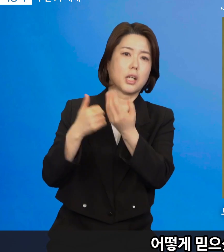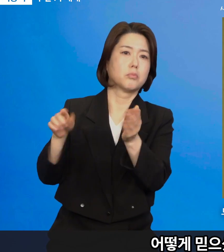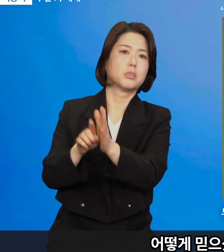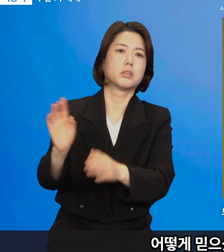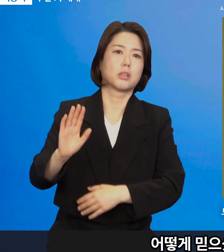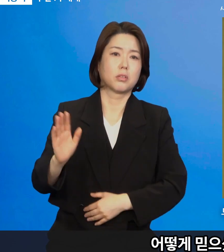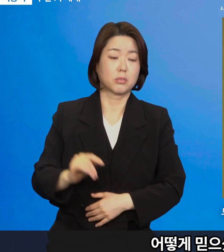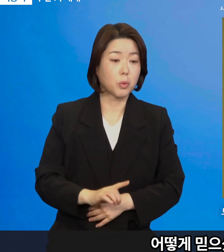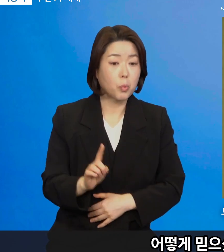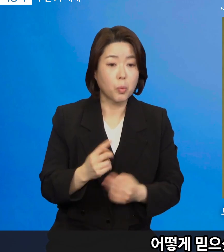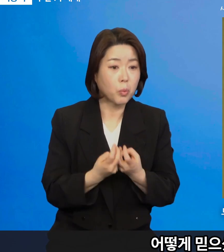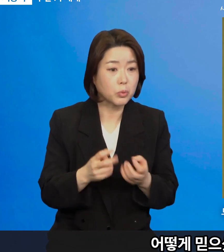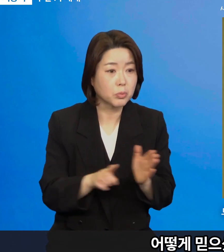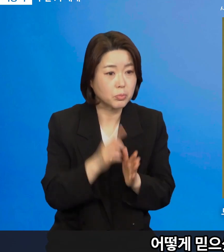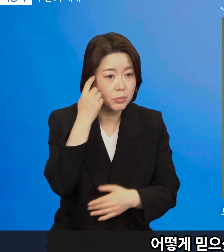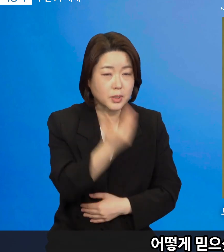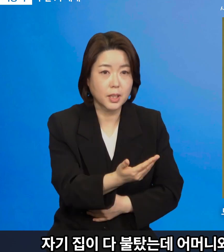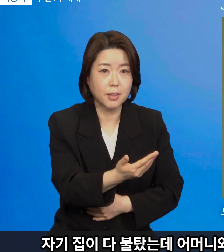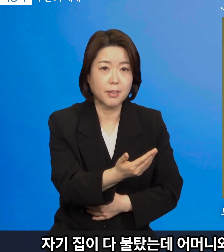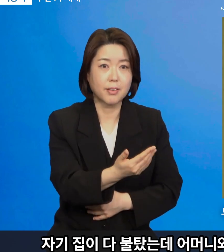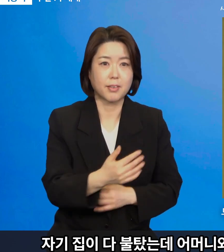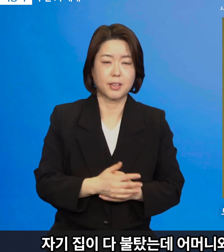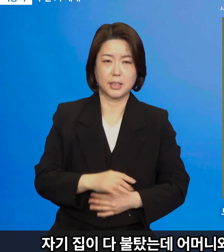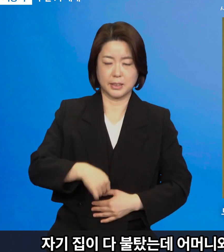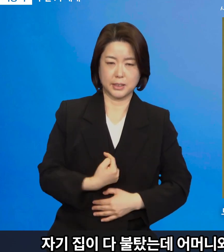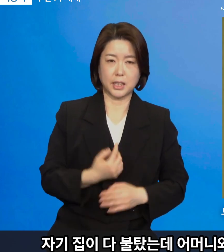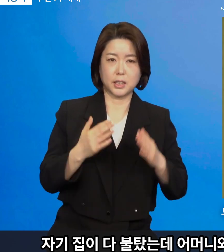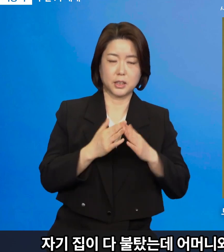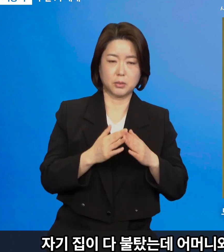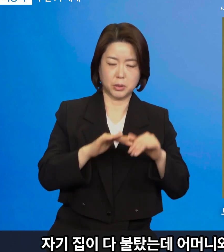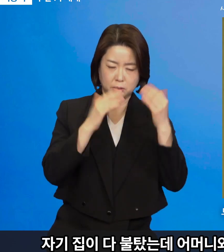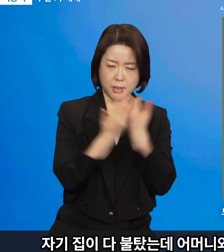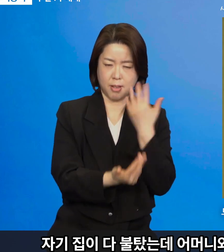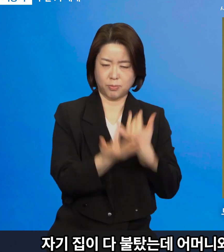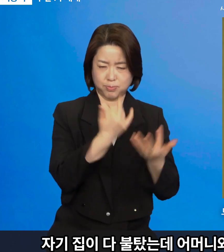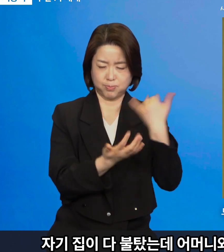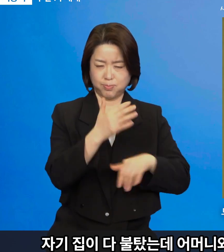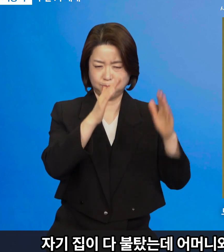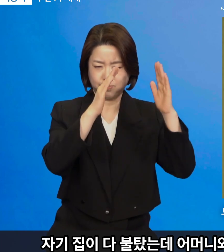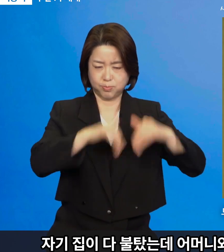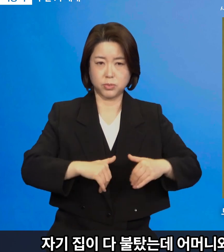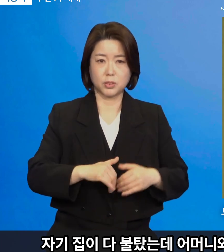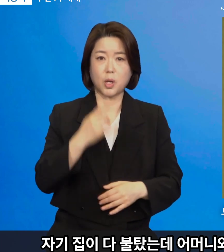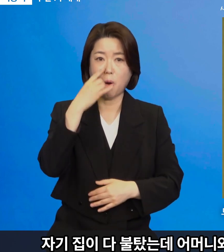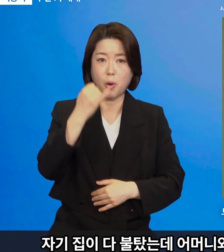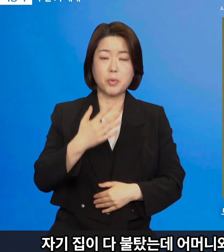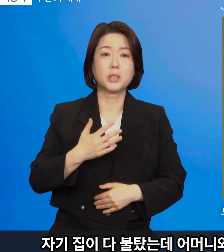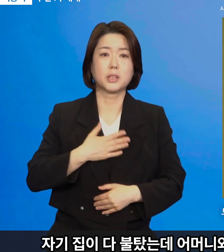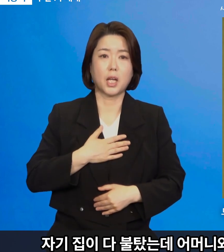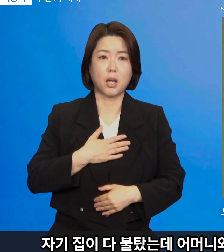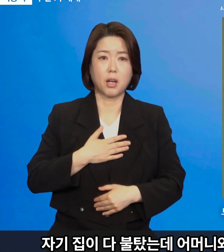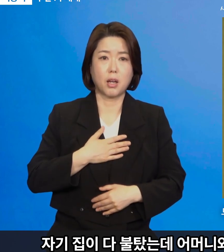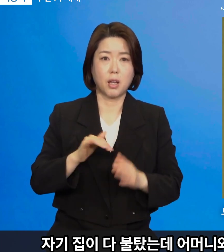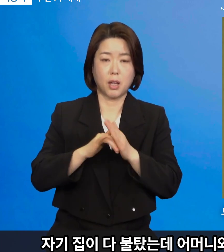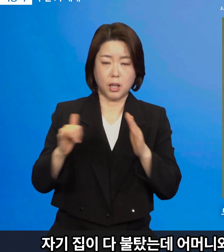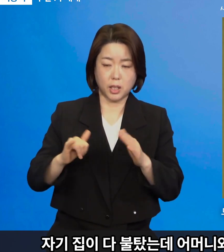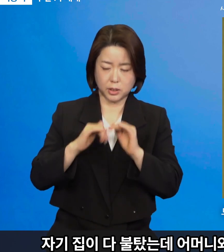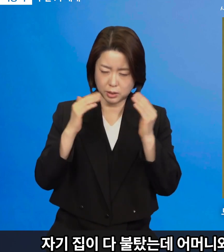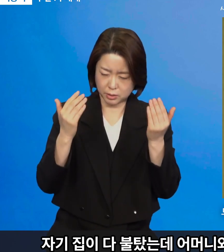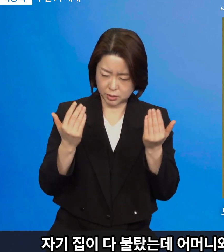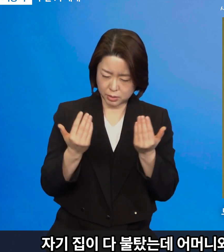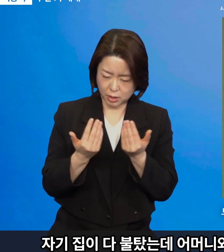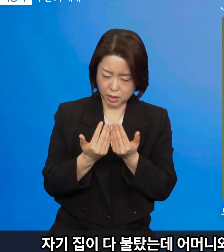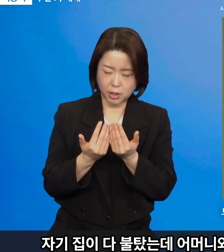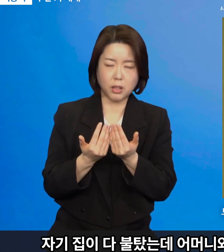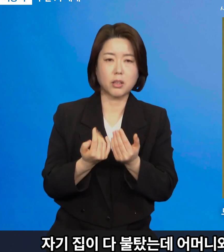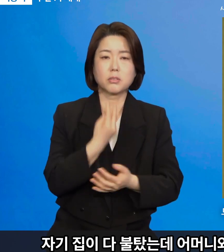근데 어떻게 믿으셨냐 했더니 자기 집이 다 불탔는데 어머니와 나와 가족이 살았다는, 하나도 안